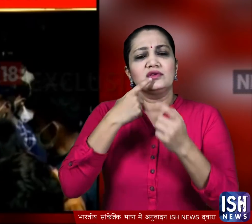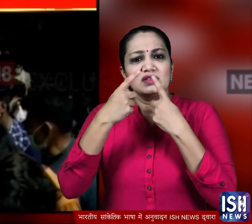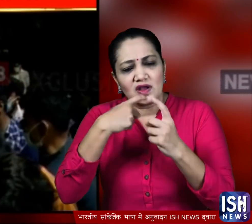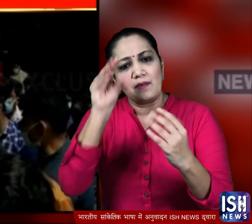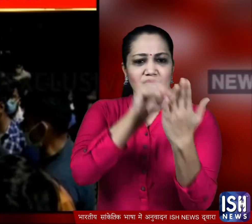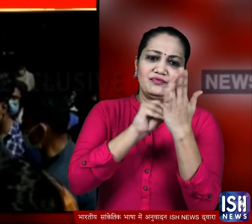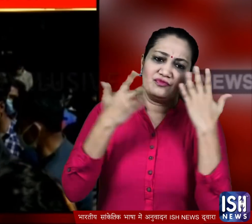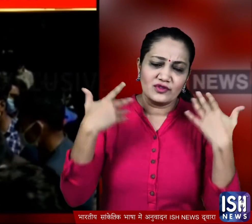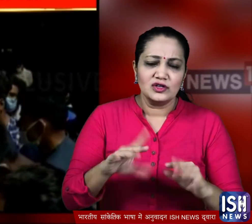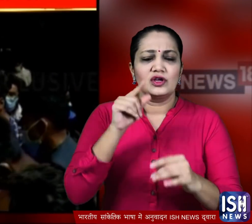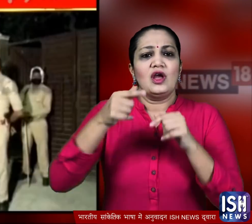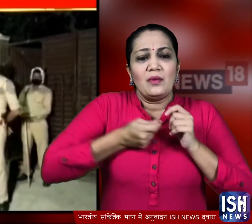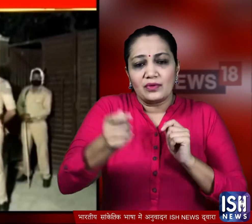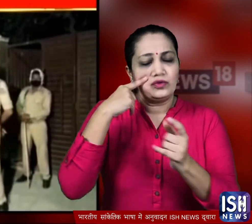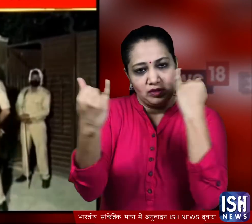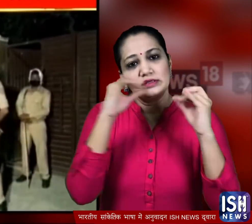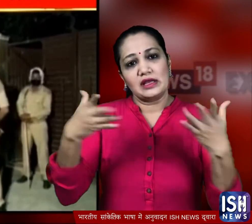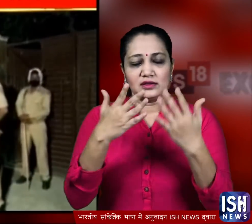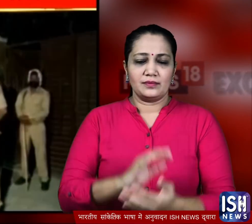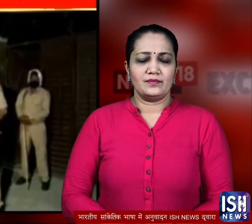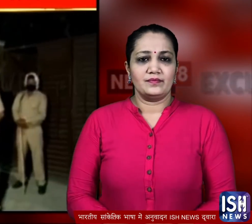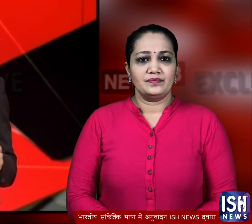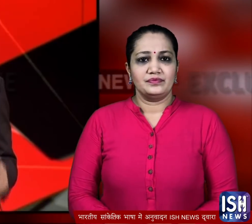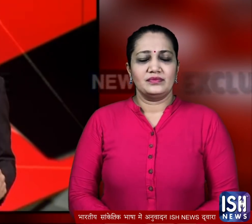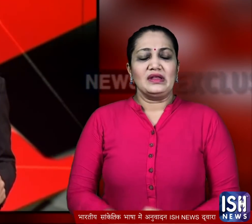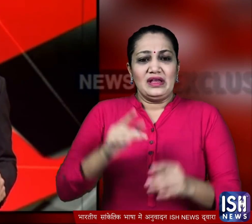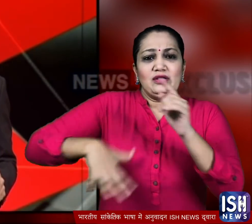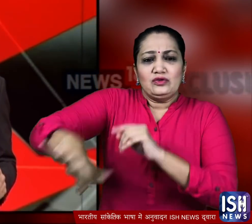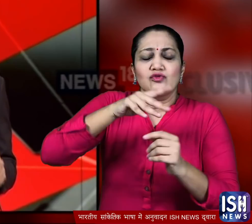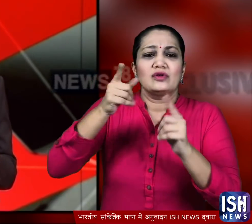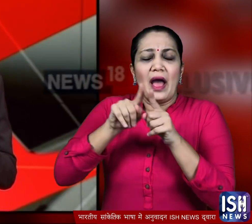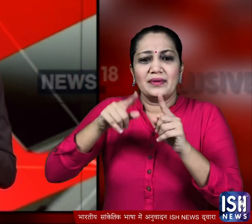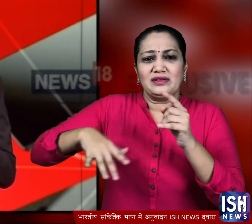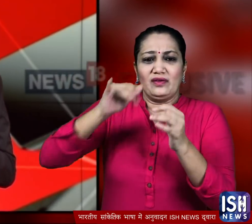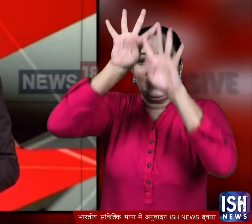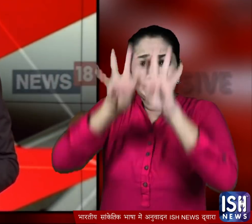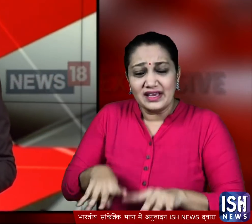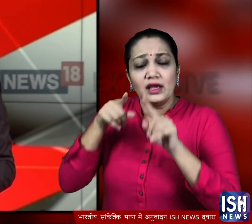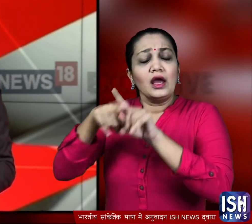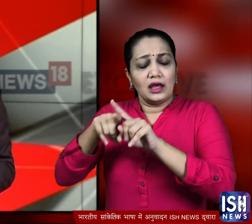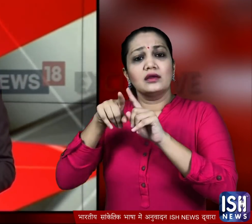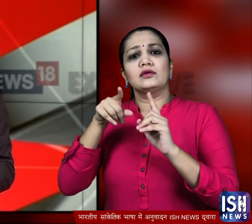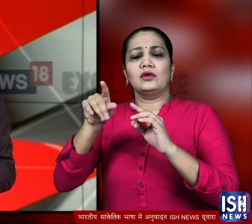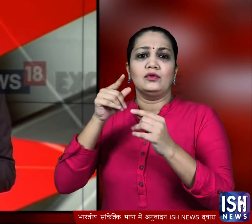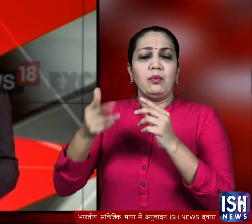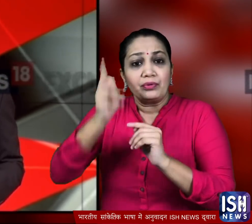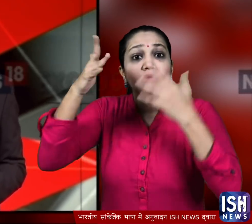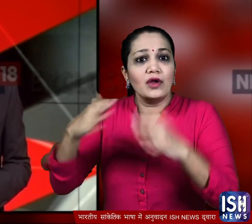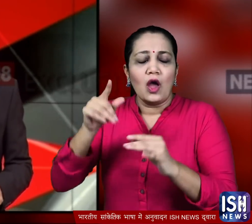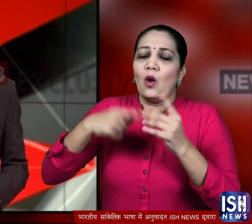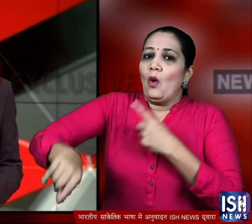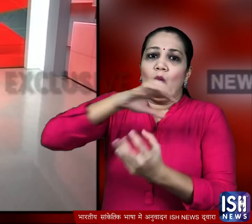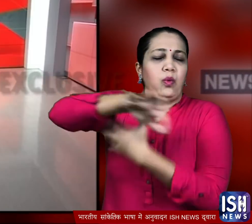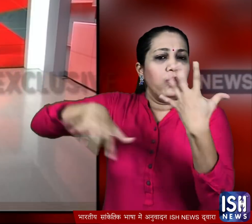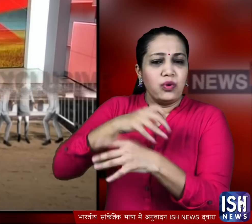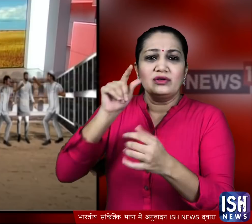पुलिस ने इस मामले में केस दर्ज कर लिया और हत्या के आरोपी की तलाश शुरू कर दी। त्रिकूट जेल में शूटआउट से हड़कंप मच गया। न्यूज़ 18 के अजीत सिंह की रिपोर्ट